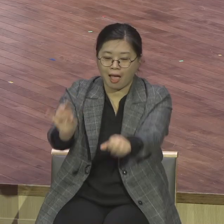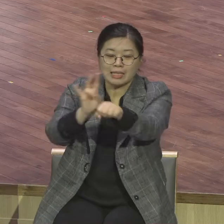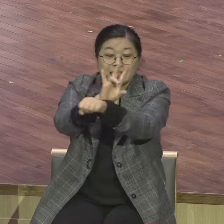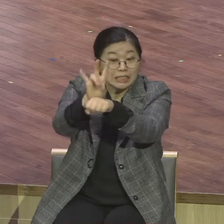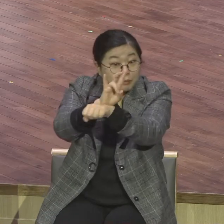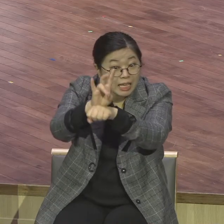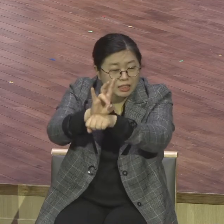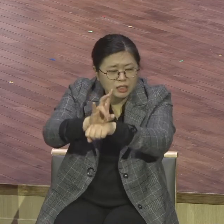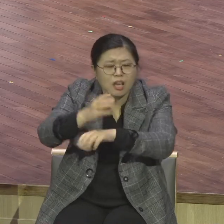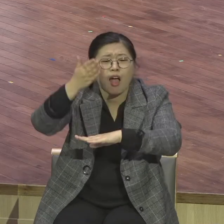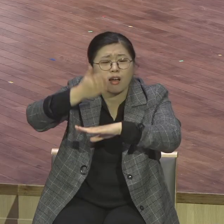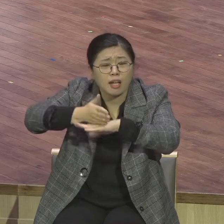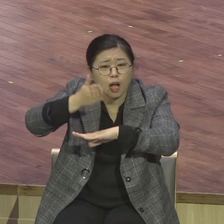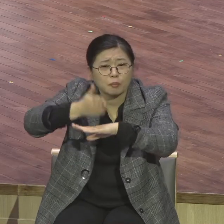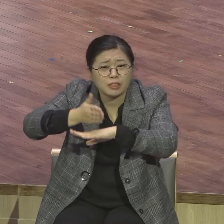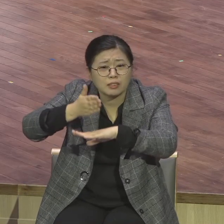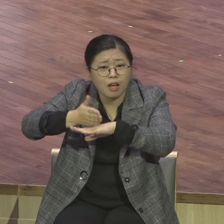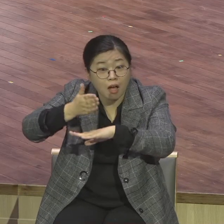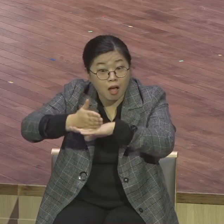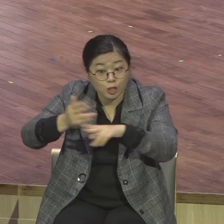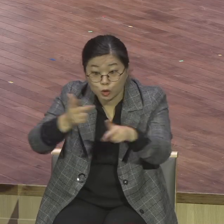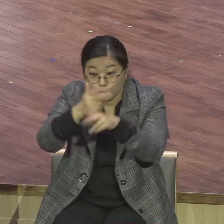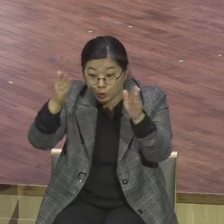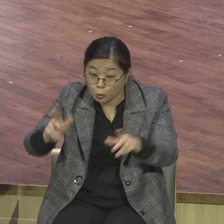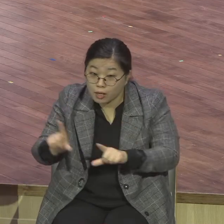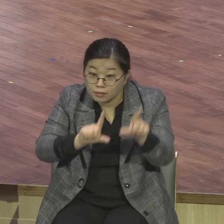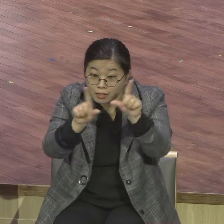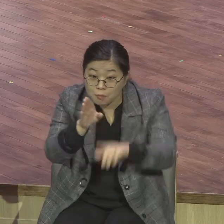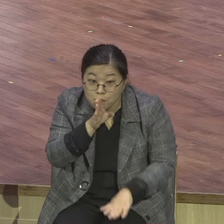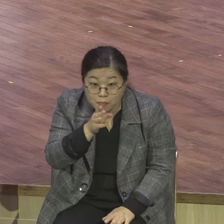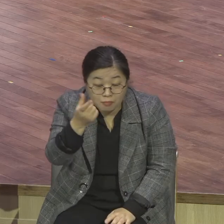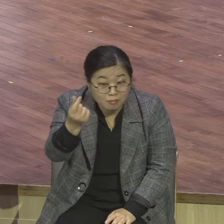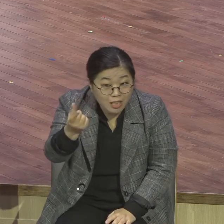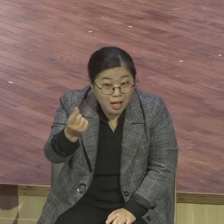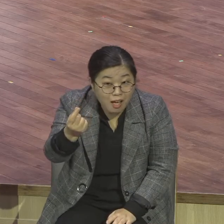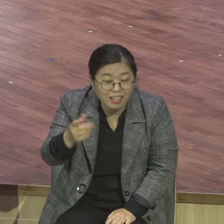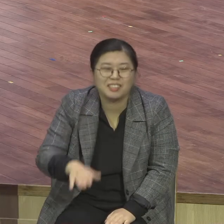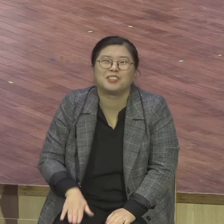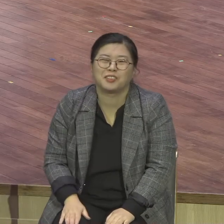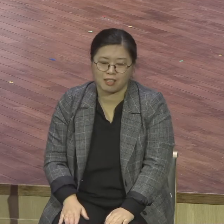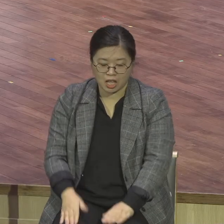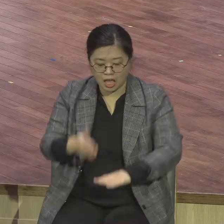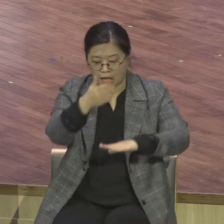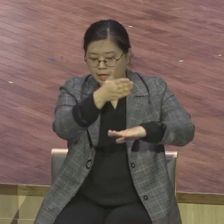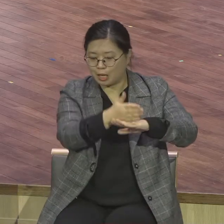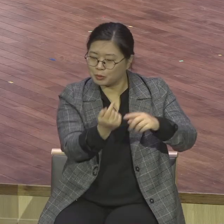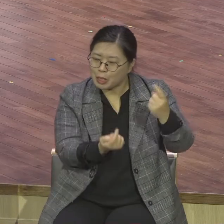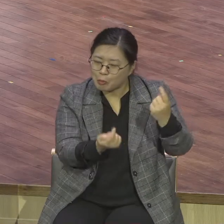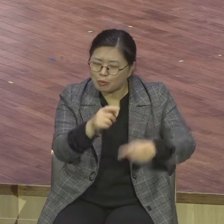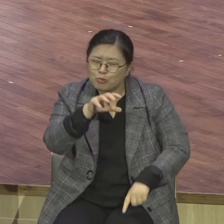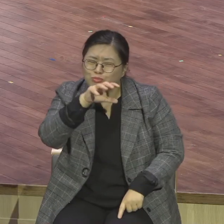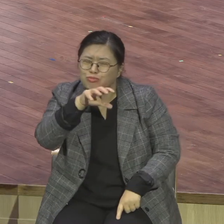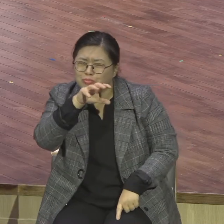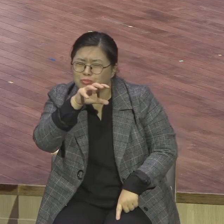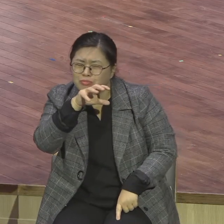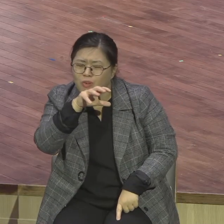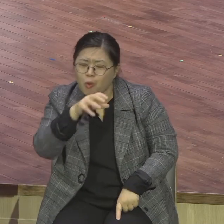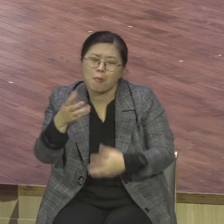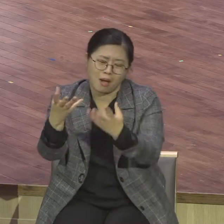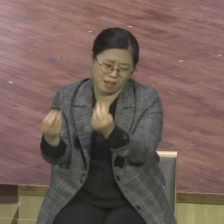24시 감사하면서 지내왔습니까? 감사할 것보다 불평, 원망할 게 더